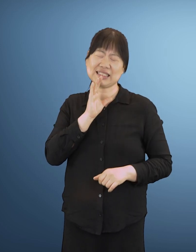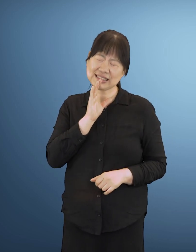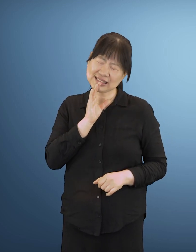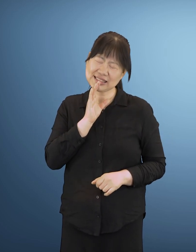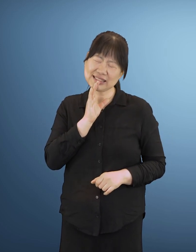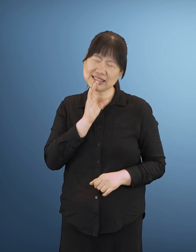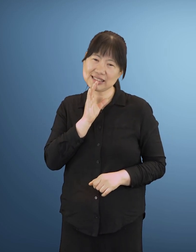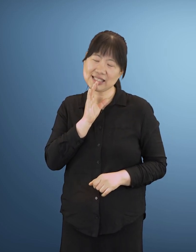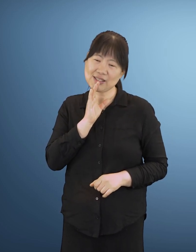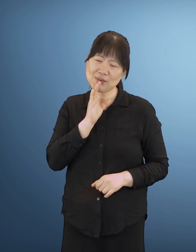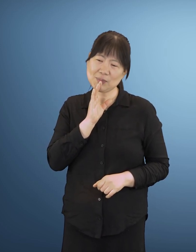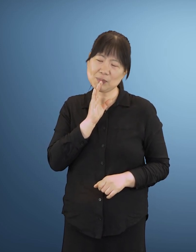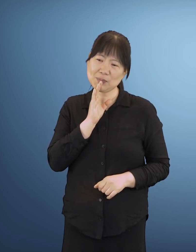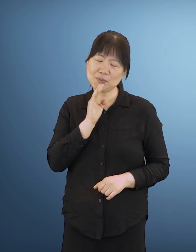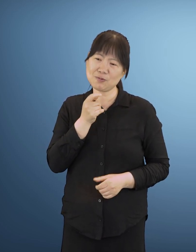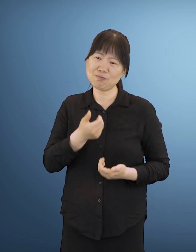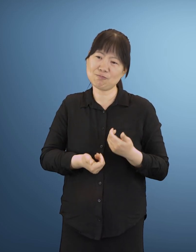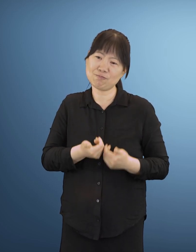좀 생경스러워요.